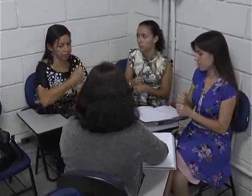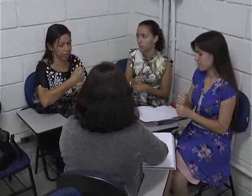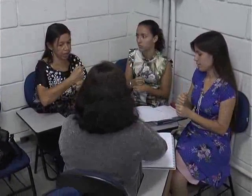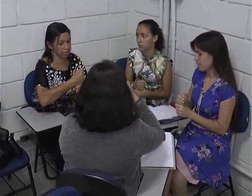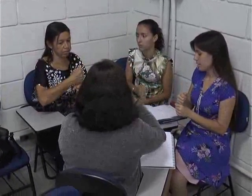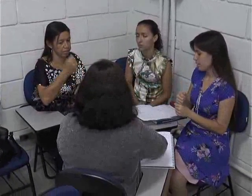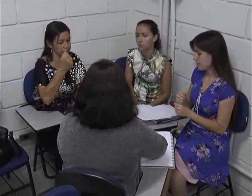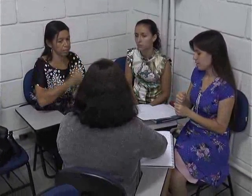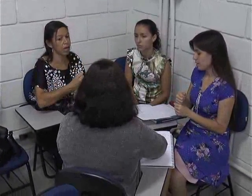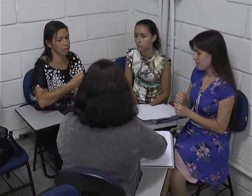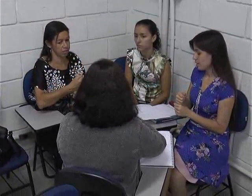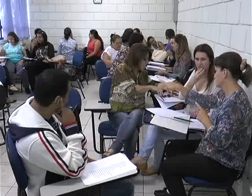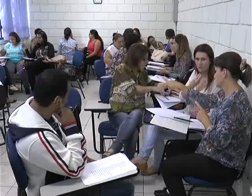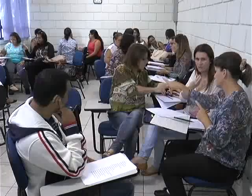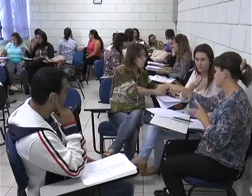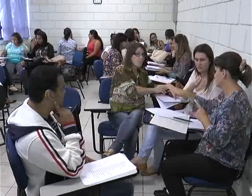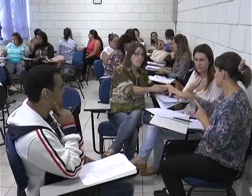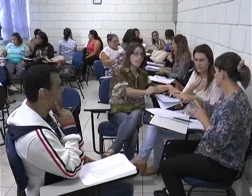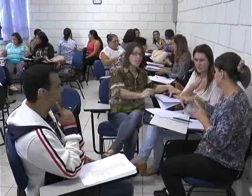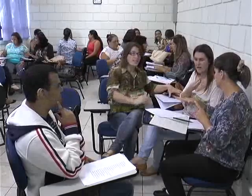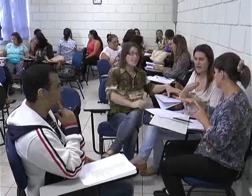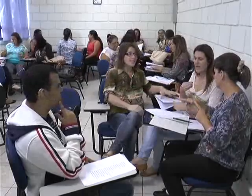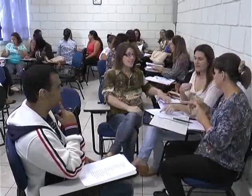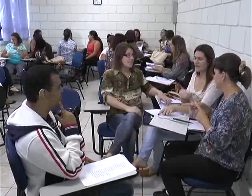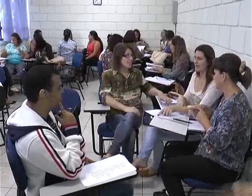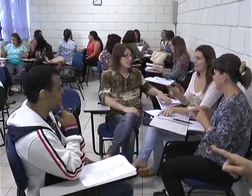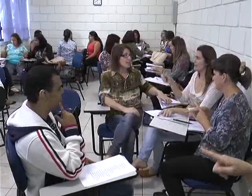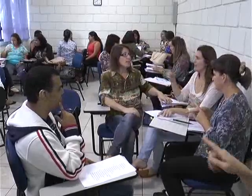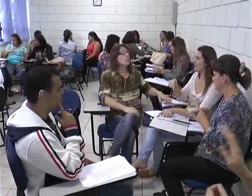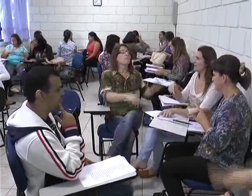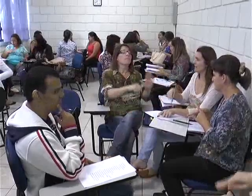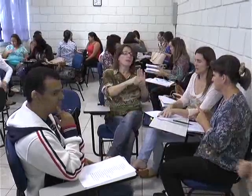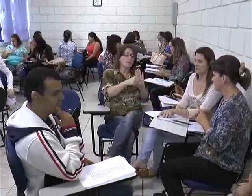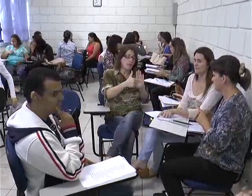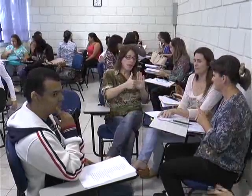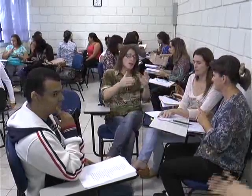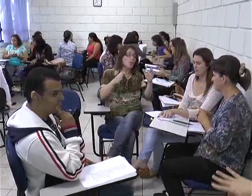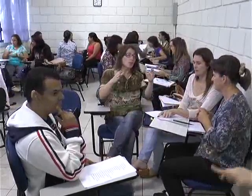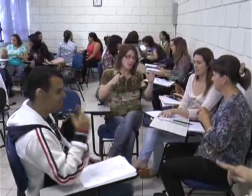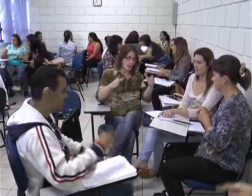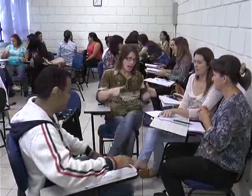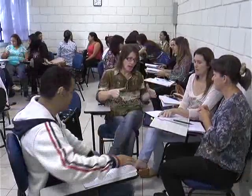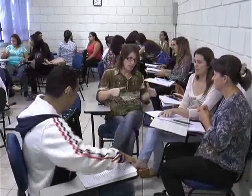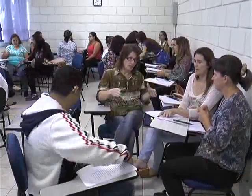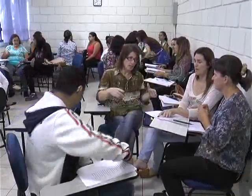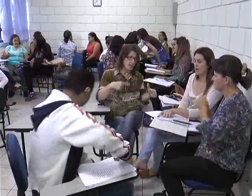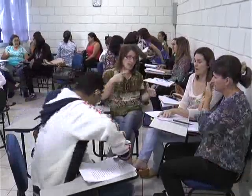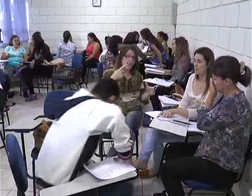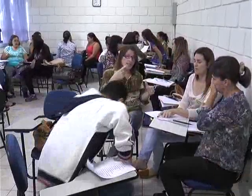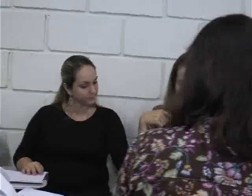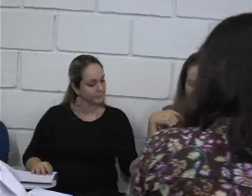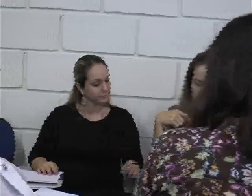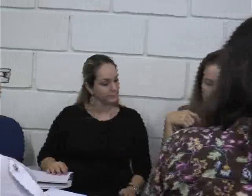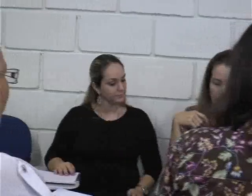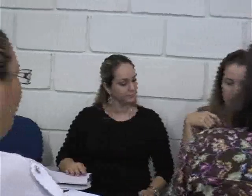na comunicação. A língua de sinais são de aquisição visual, produção espacial e motora. São as línguas